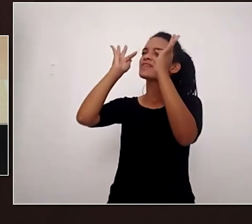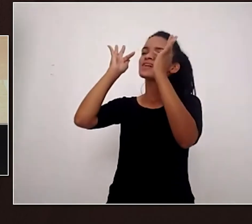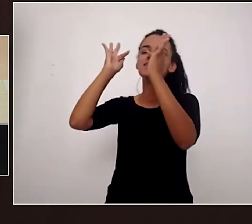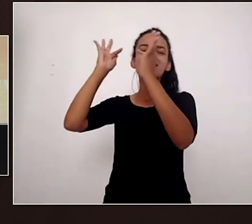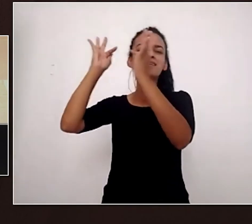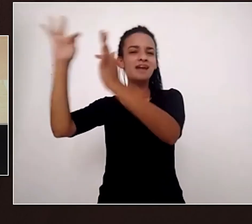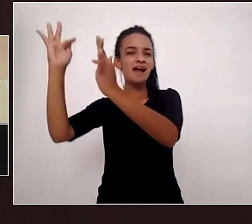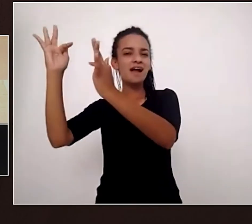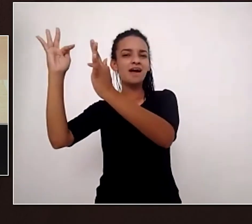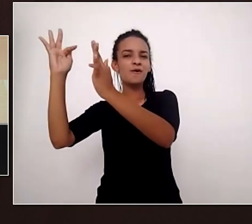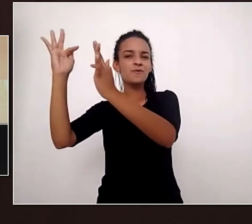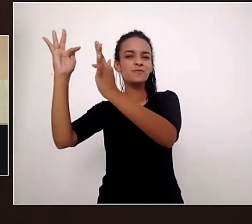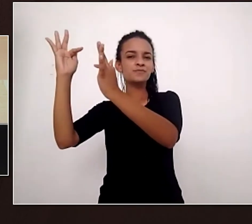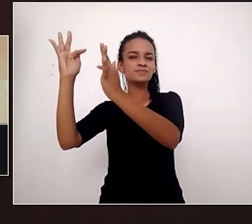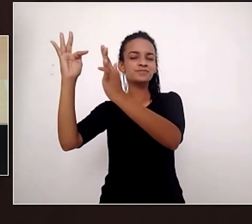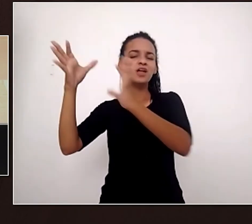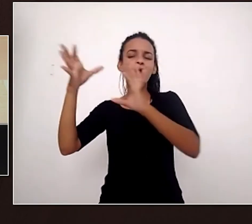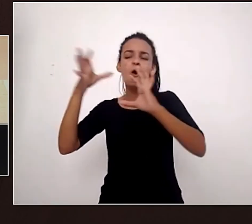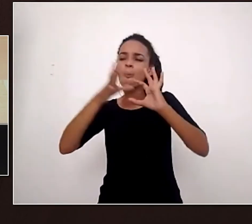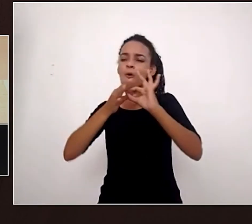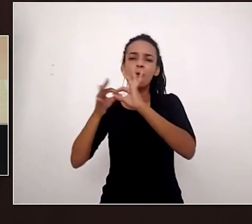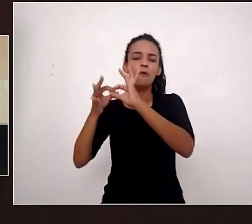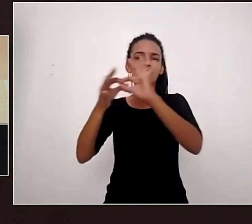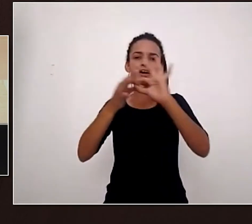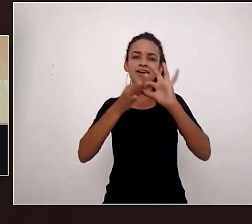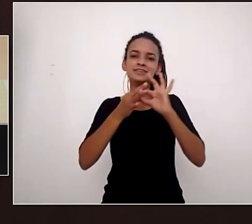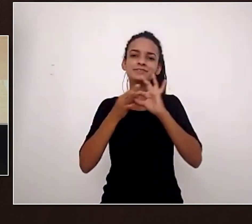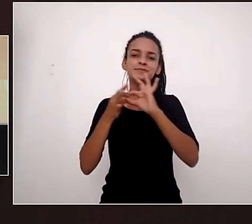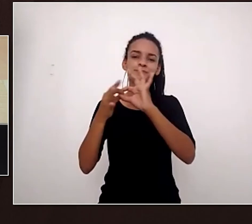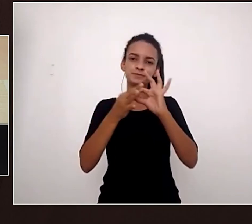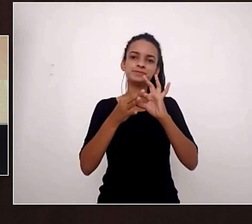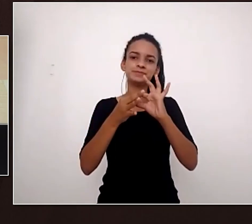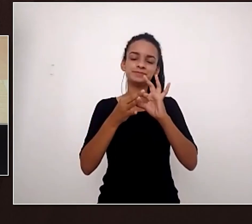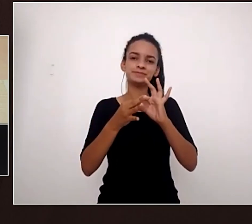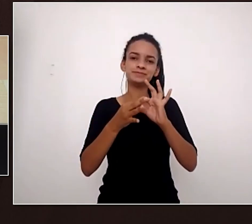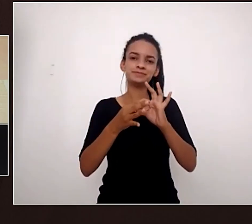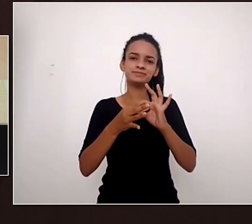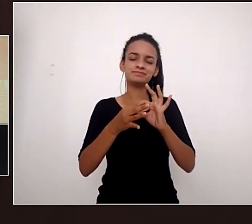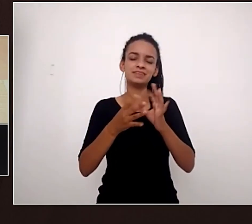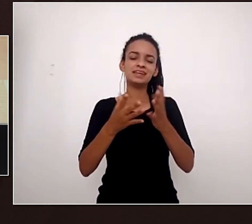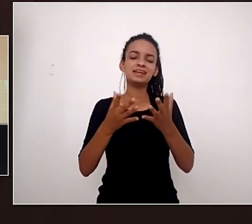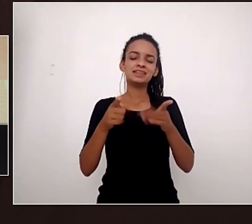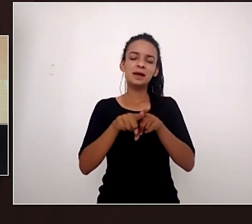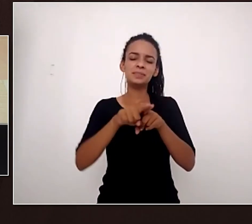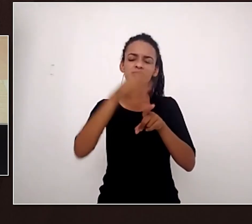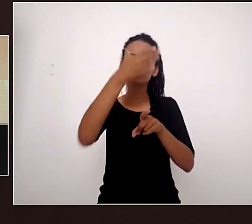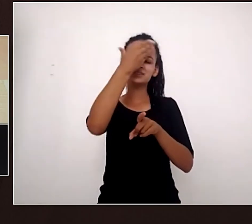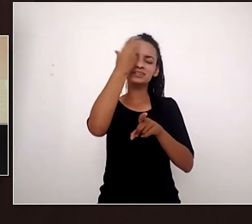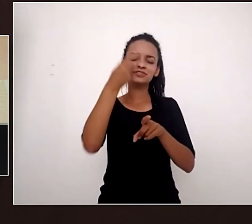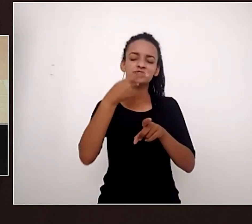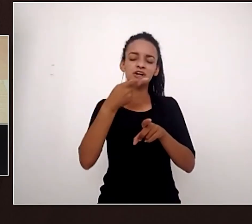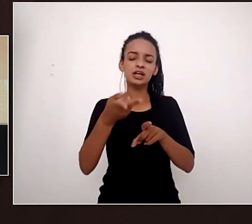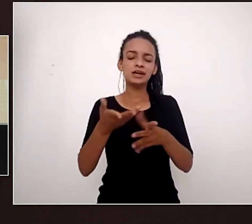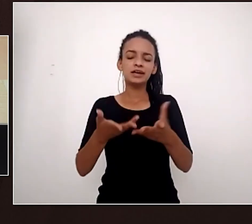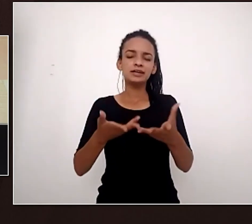cumplicidade, mais ainda, esqueci de falar, irmãos, esse espírito de